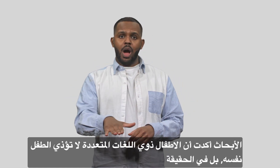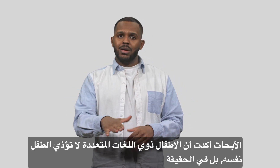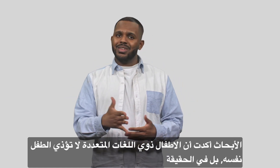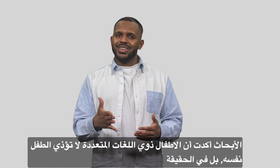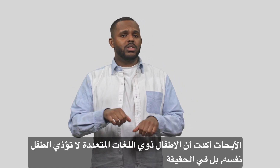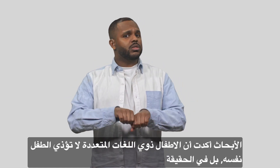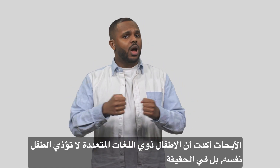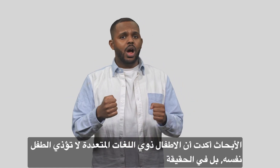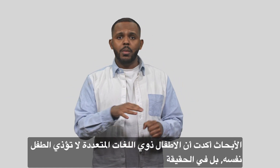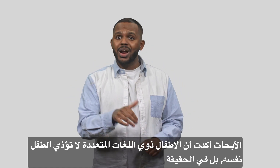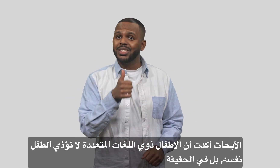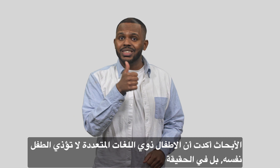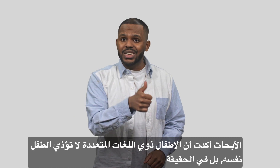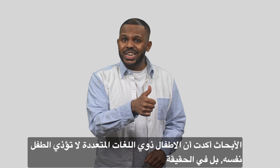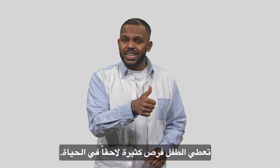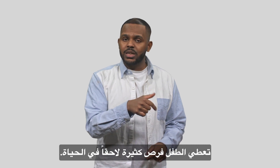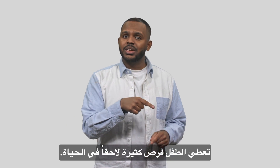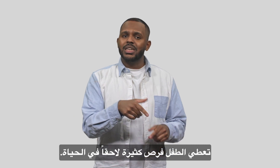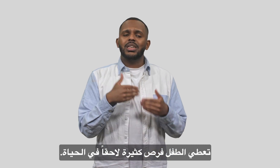ذوي اللغات المتعددة لا تؤذي الطفل نفسه، بل في الحقيقة